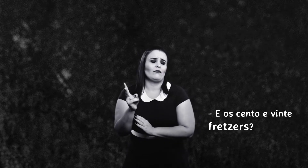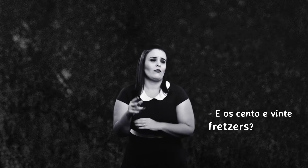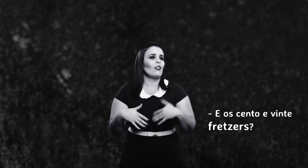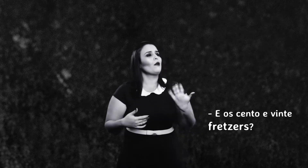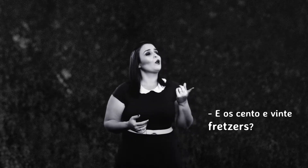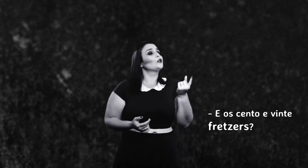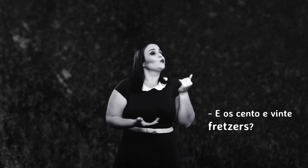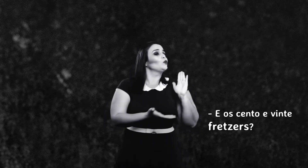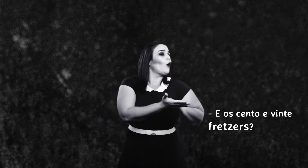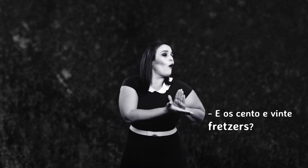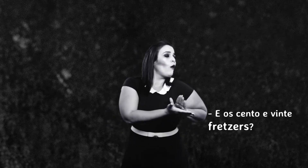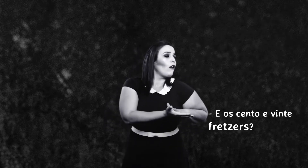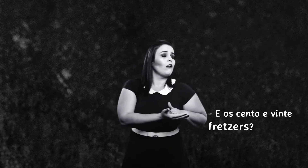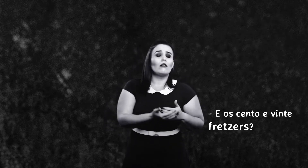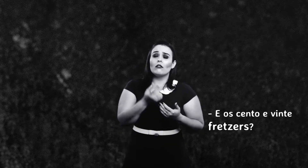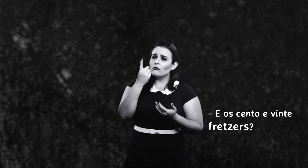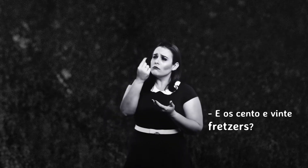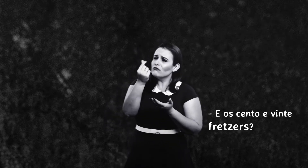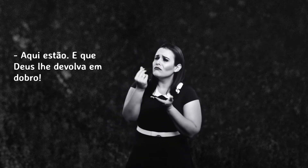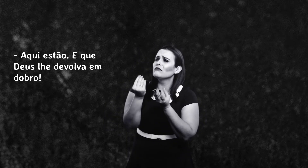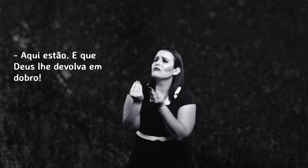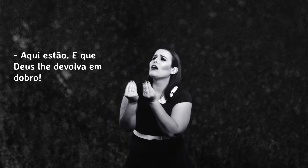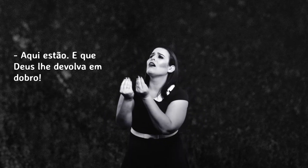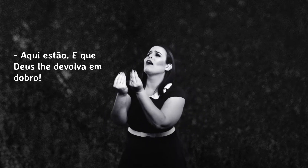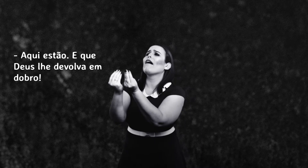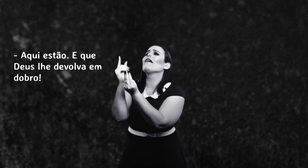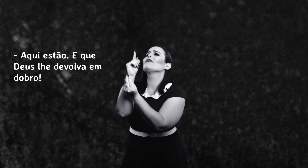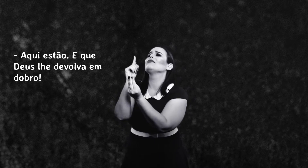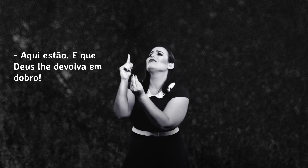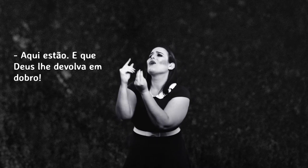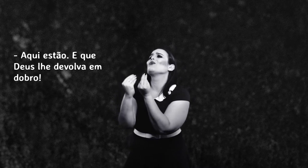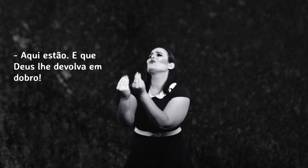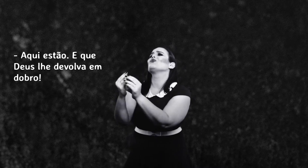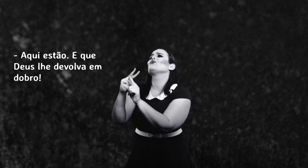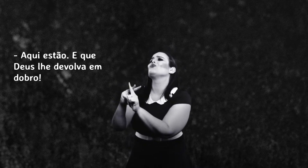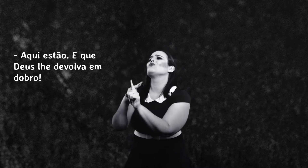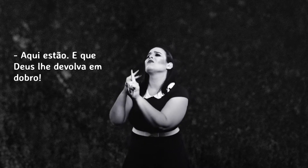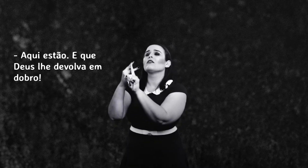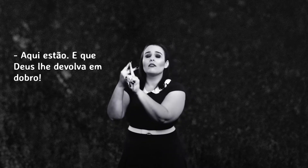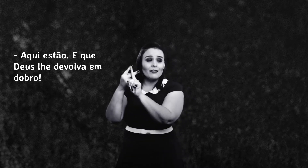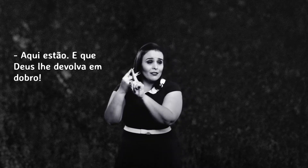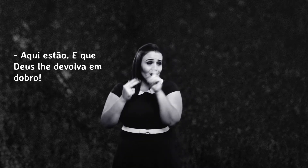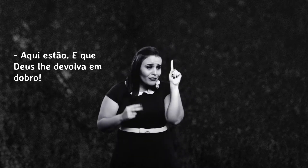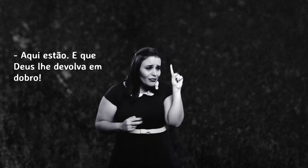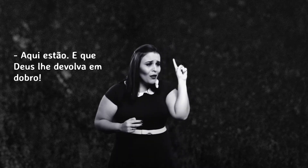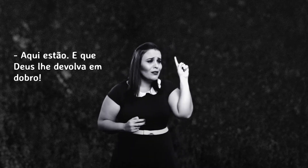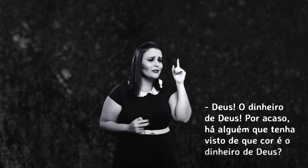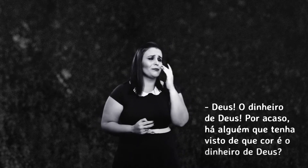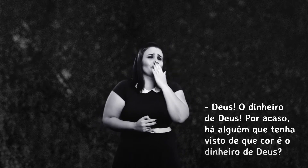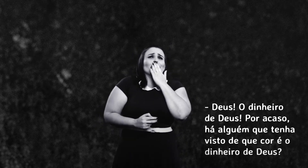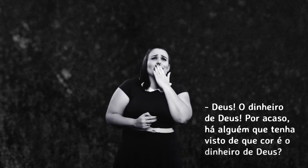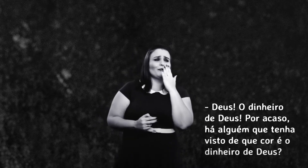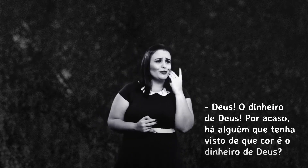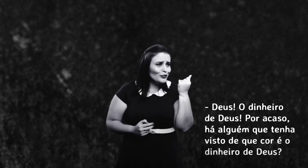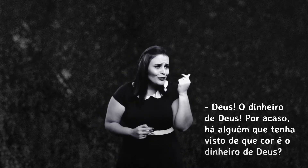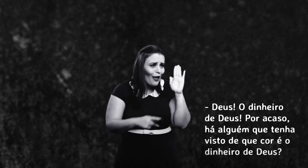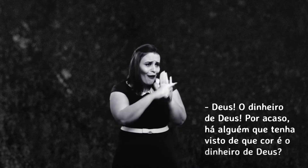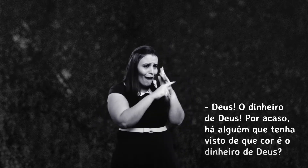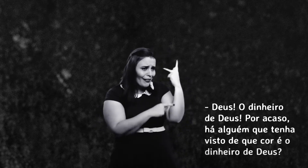os 120 fretzels? Aqui estão, e que Deus lhe devolva em dobro. Deus? O dinheiro